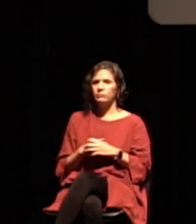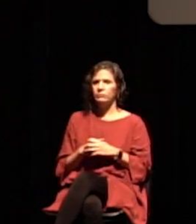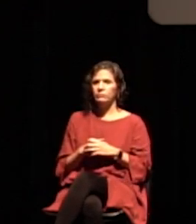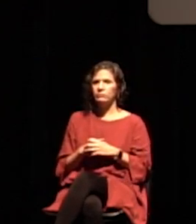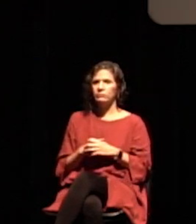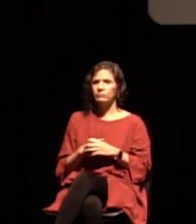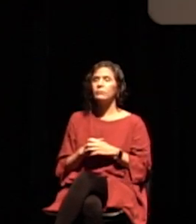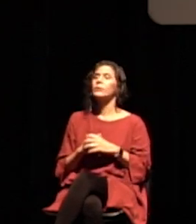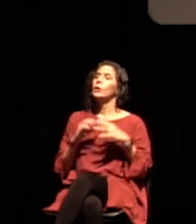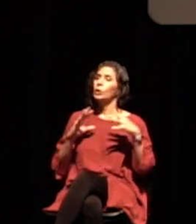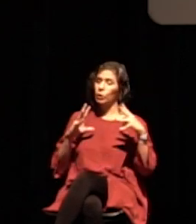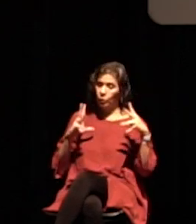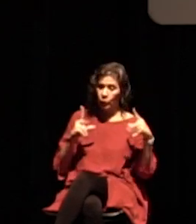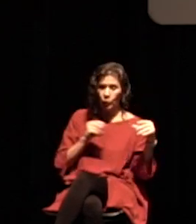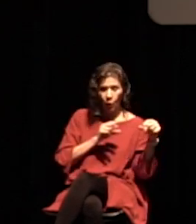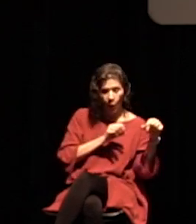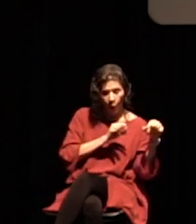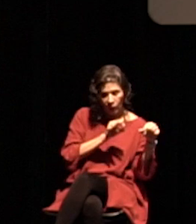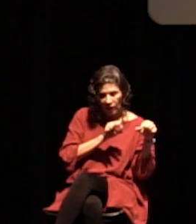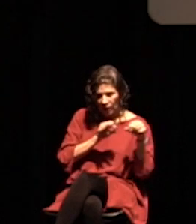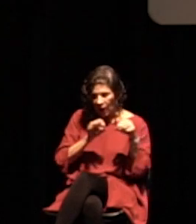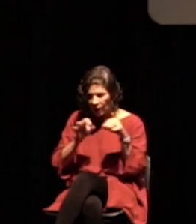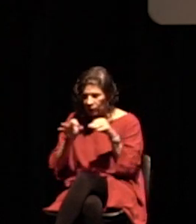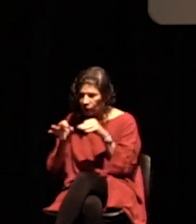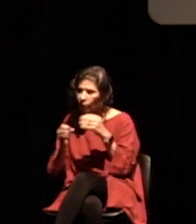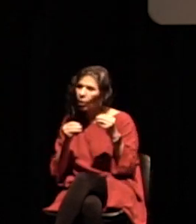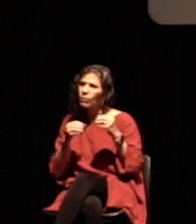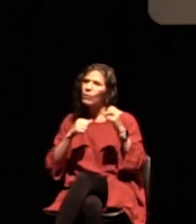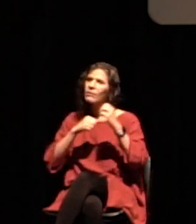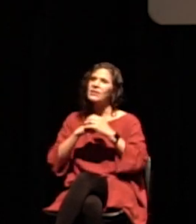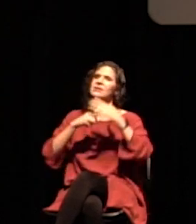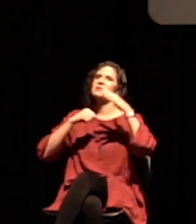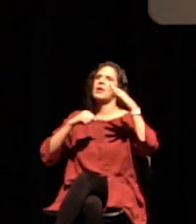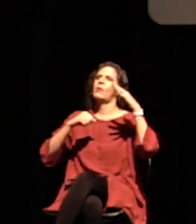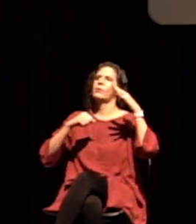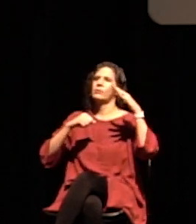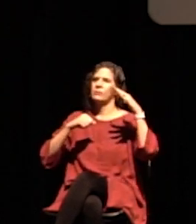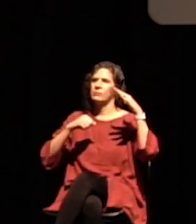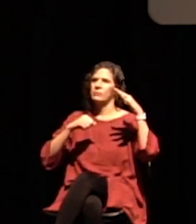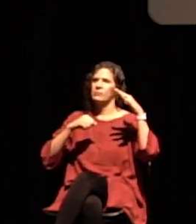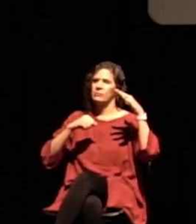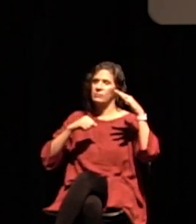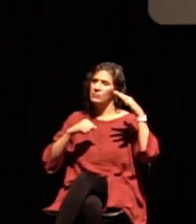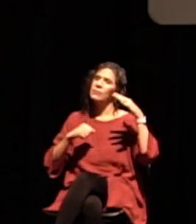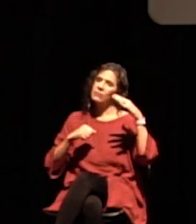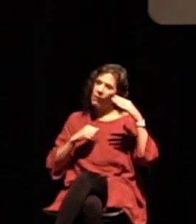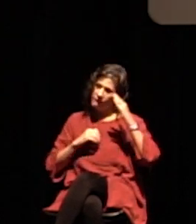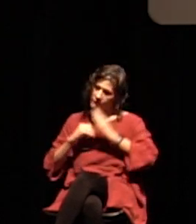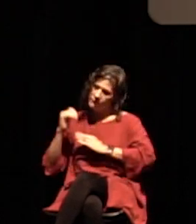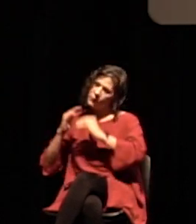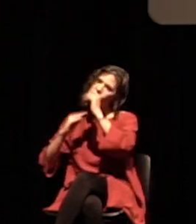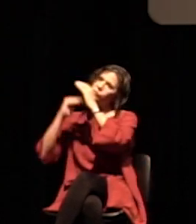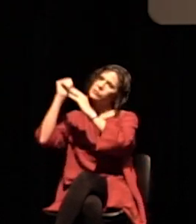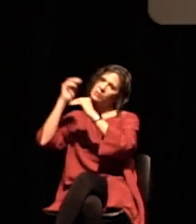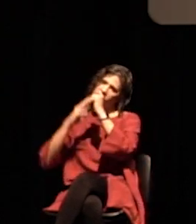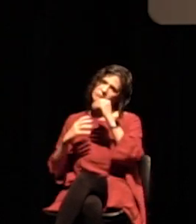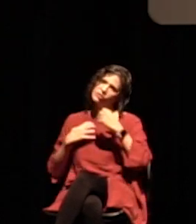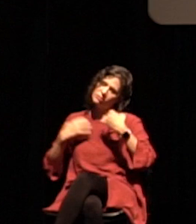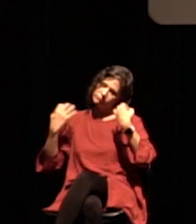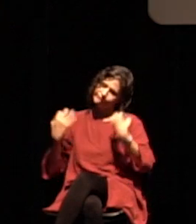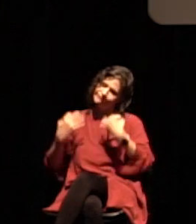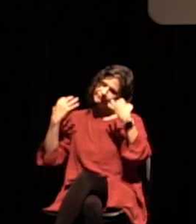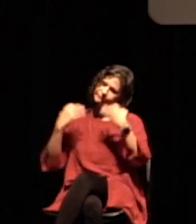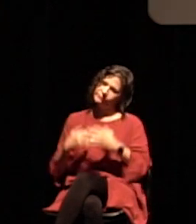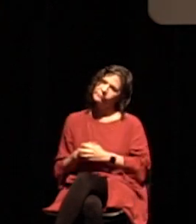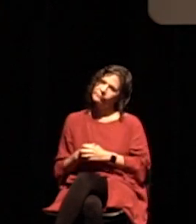enfim, ordenado num cristal, né? Com essa franqueza construtiva. Então, enfim, o que eu